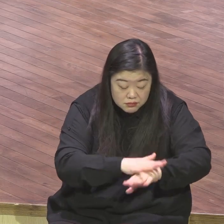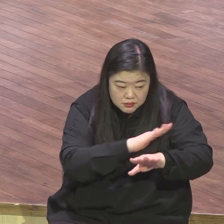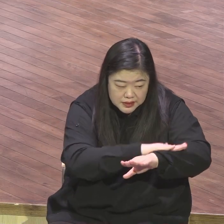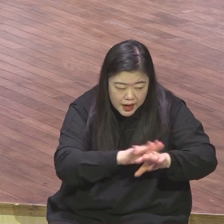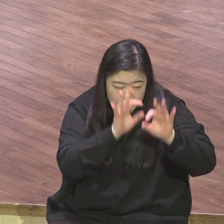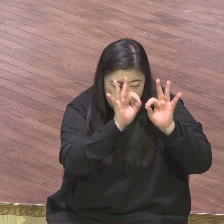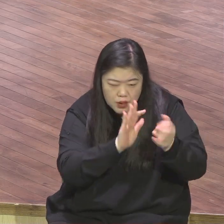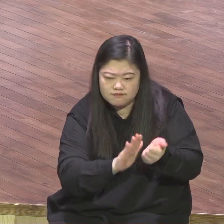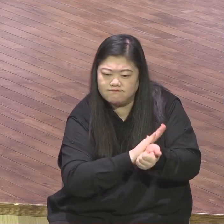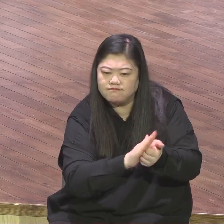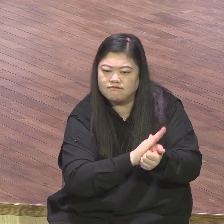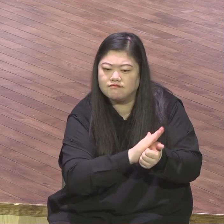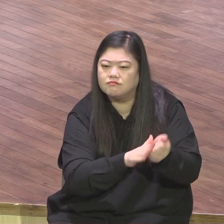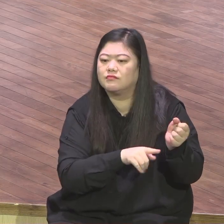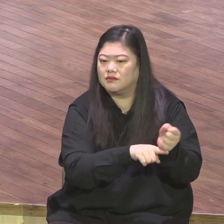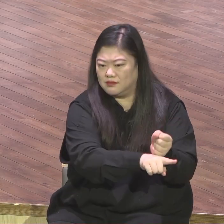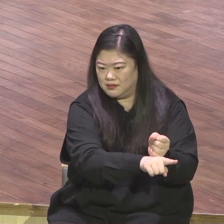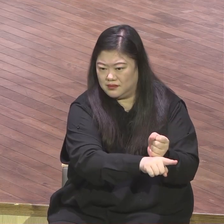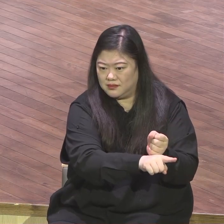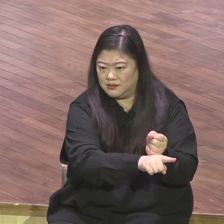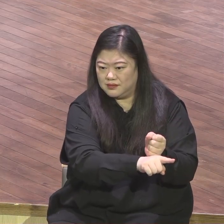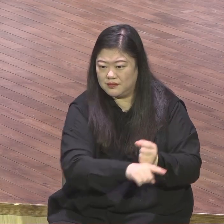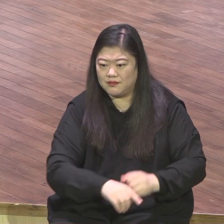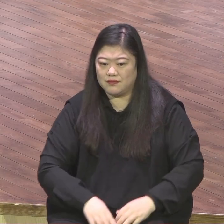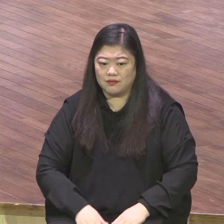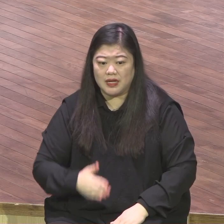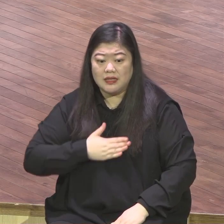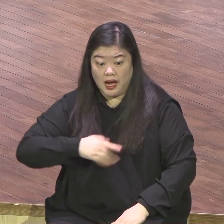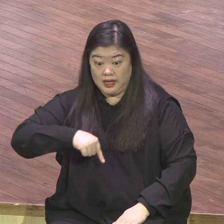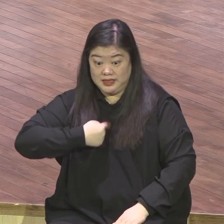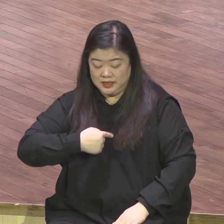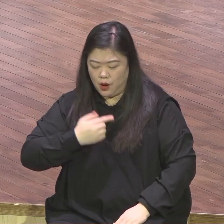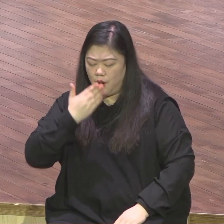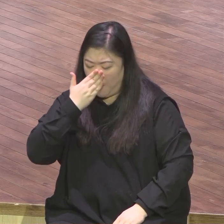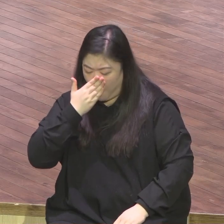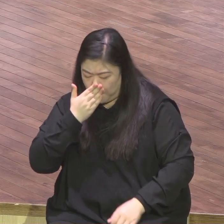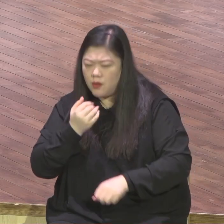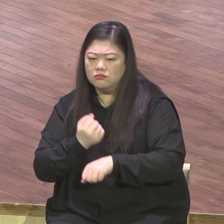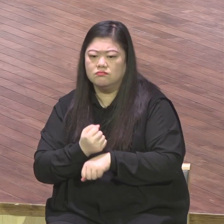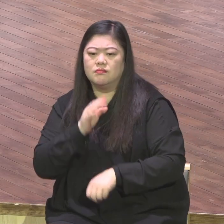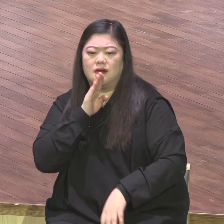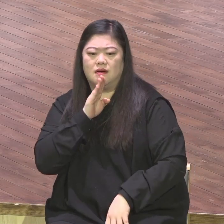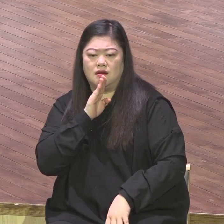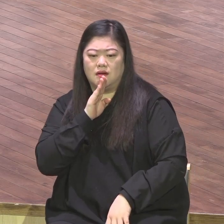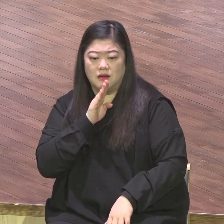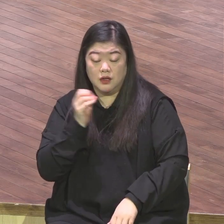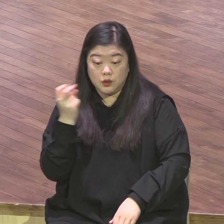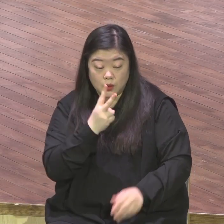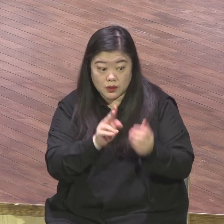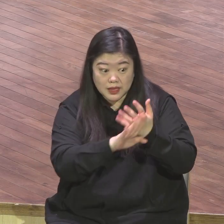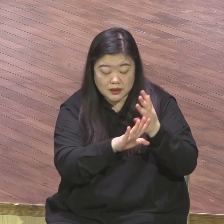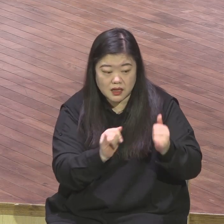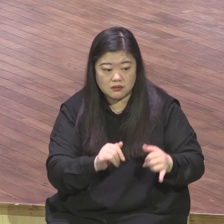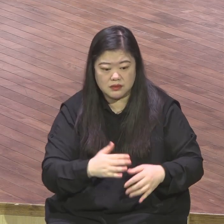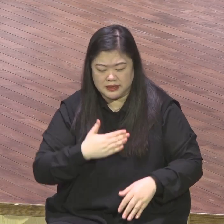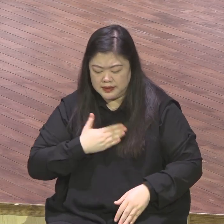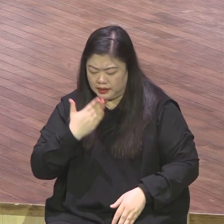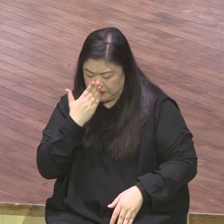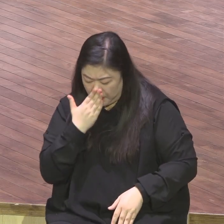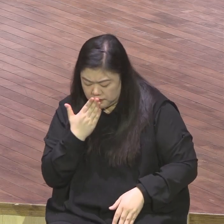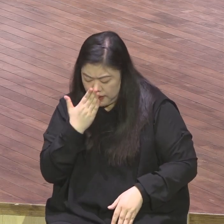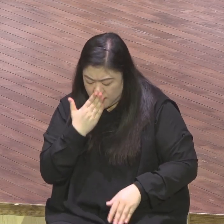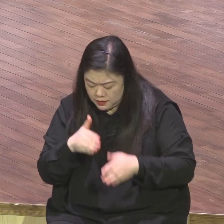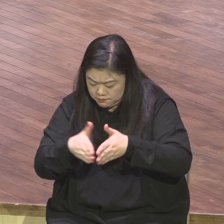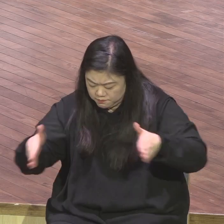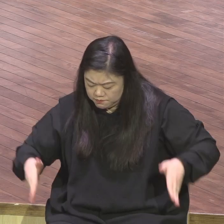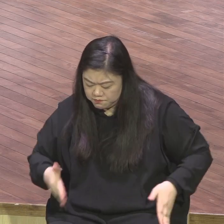사람이요. 자기도 자기 스스로도 겸손해야 되죠. 해야 되겠지만 남의 일을 또 잘 도와주는